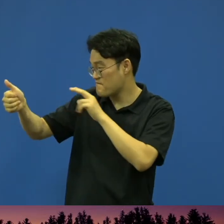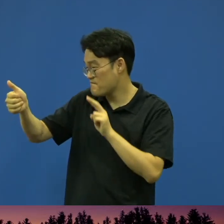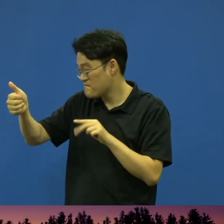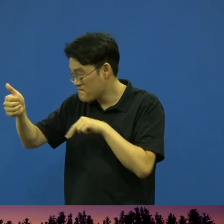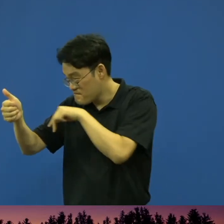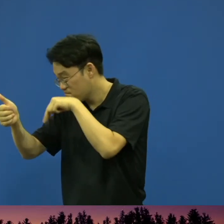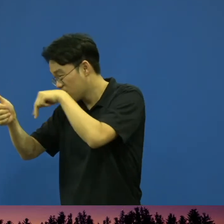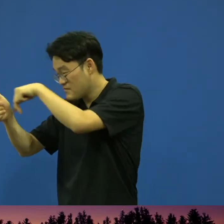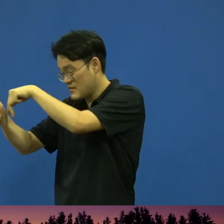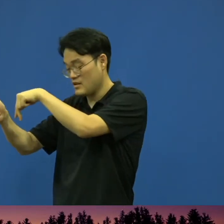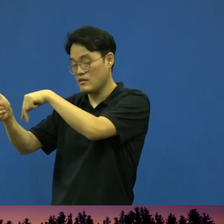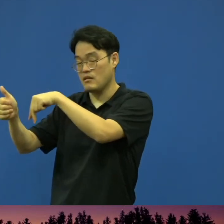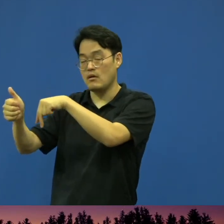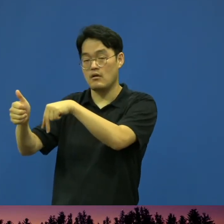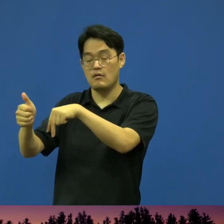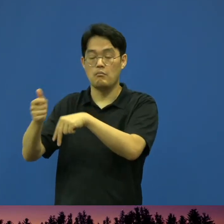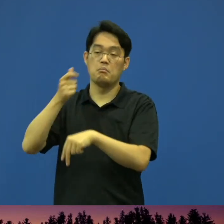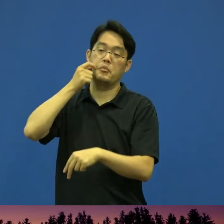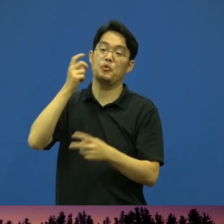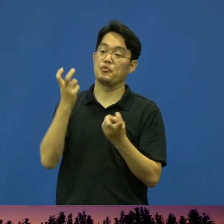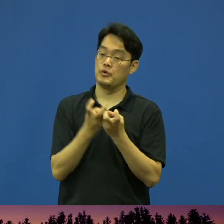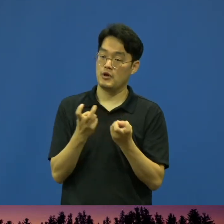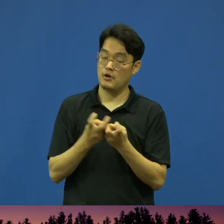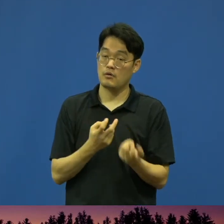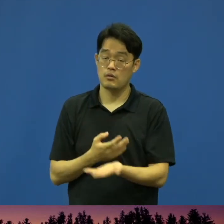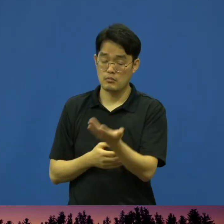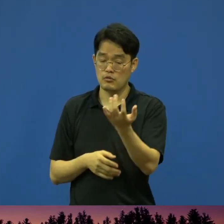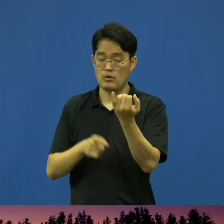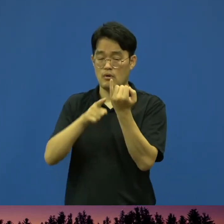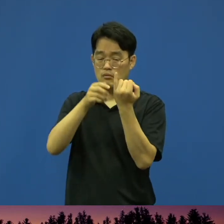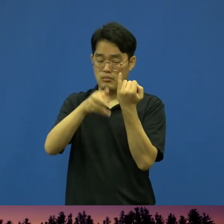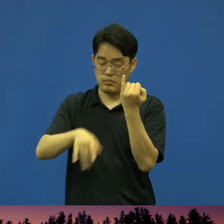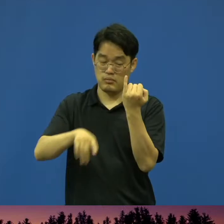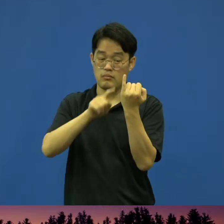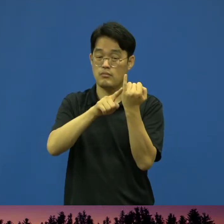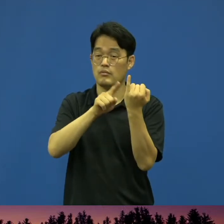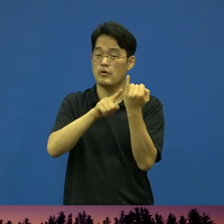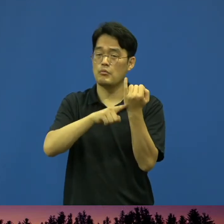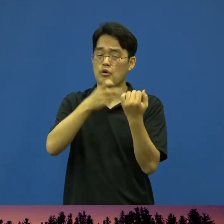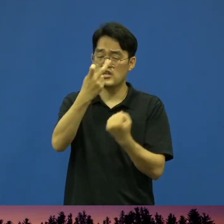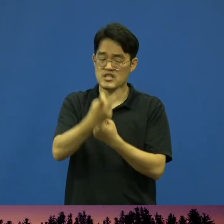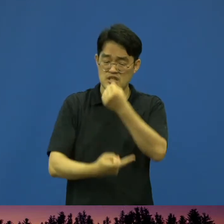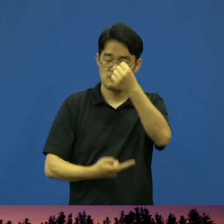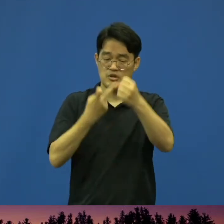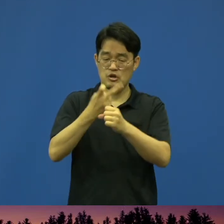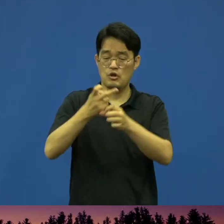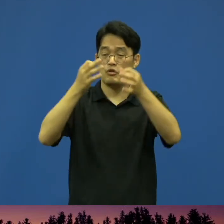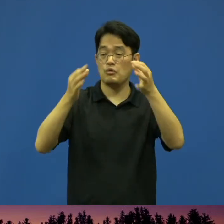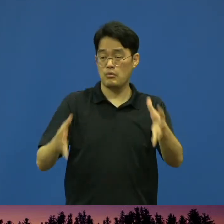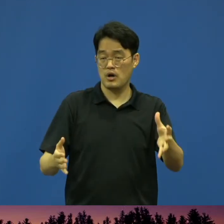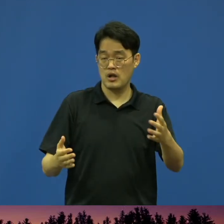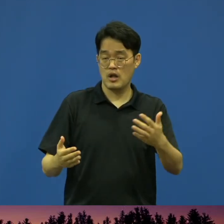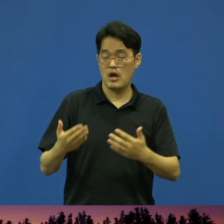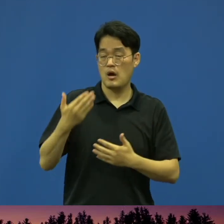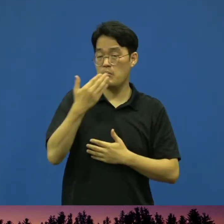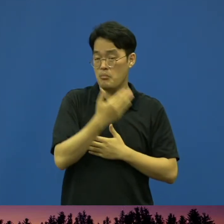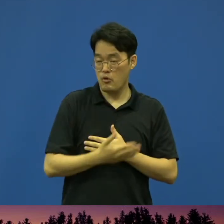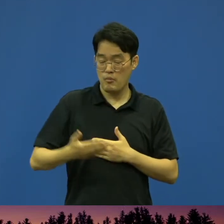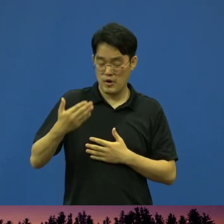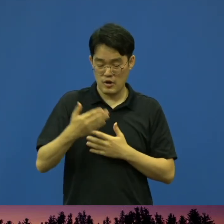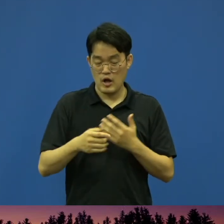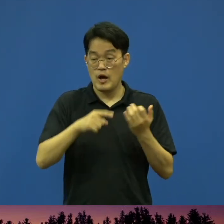혈류병 여인은 이 부정한 여인이었습니다. 12해를 이 몸 안에서 몸 밖으로 흘러나가는